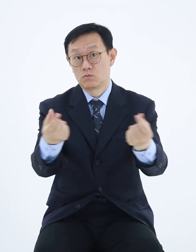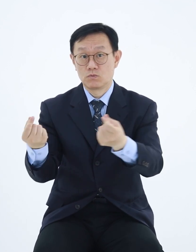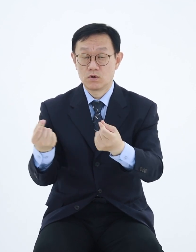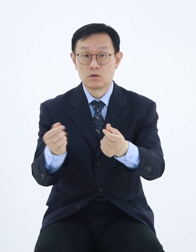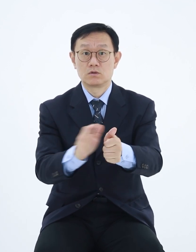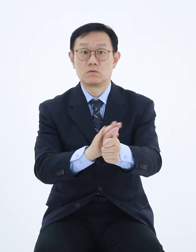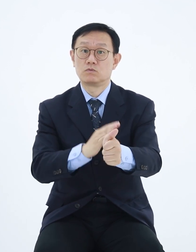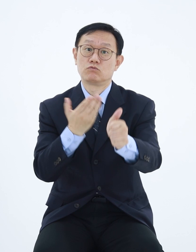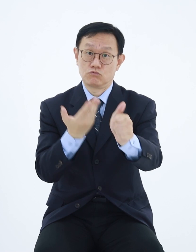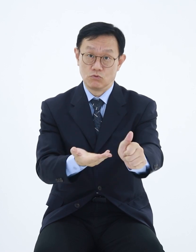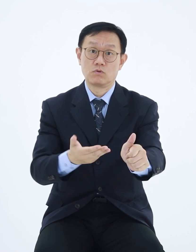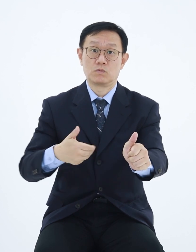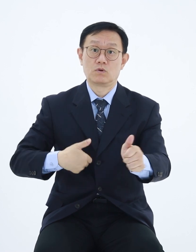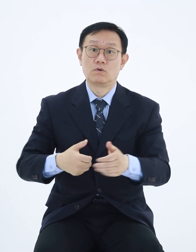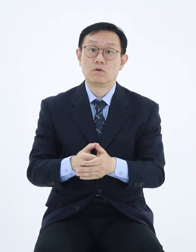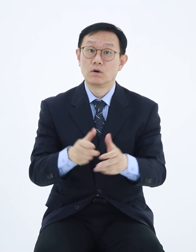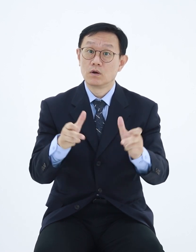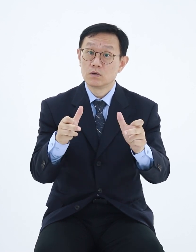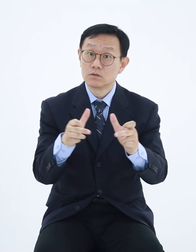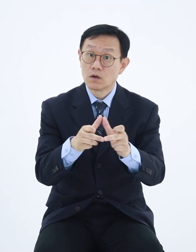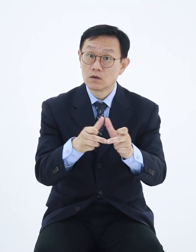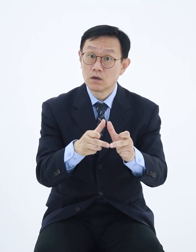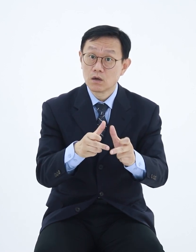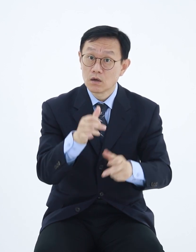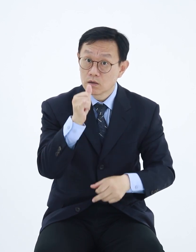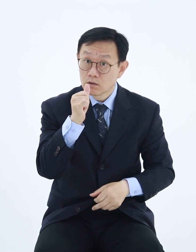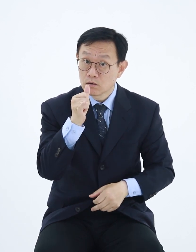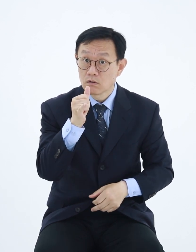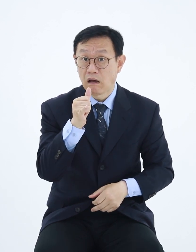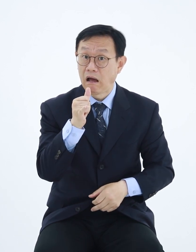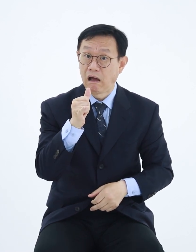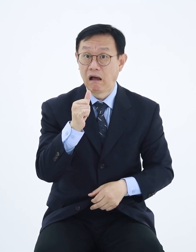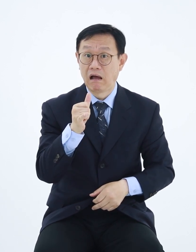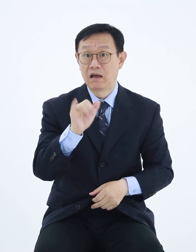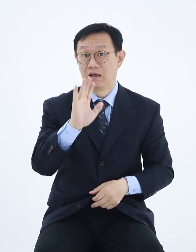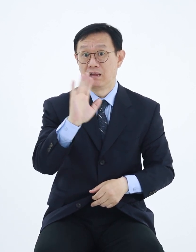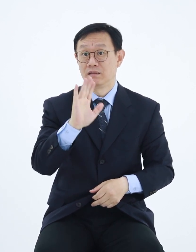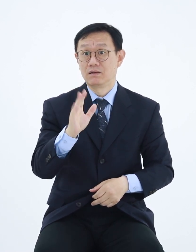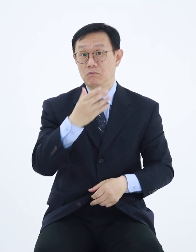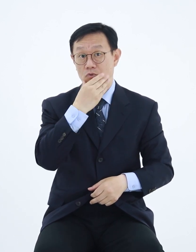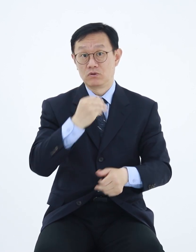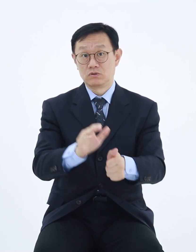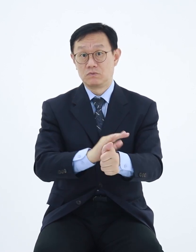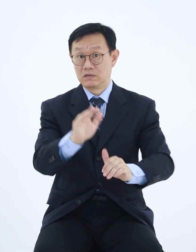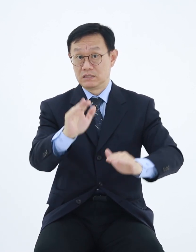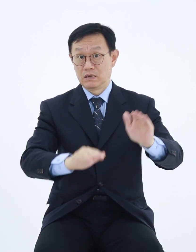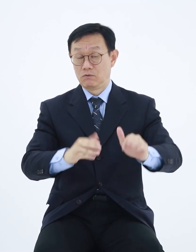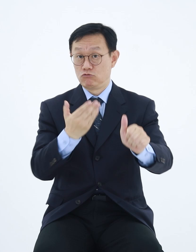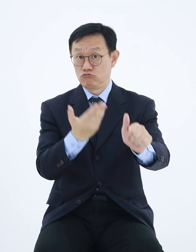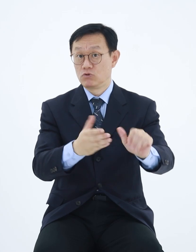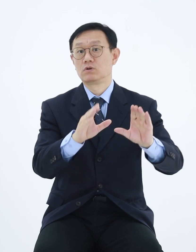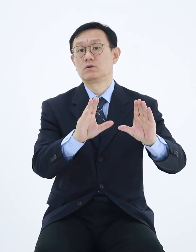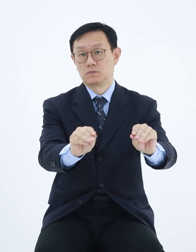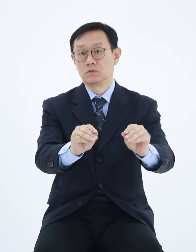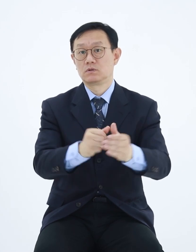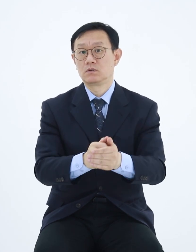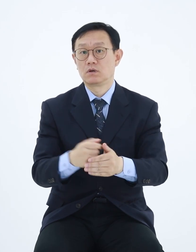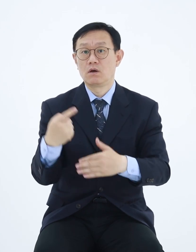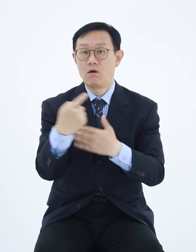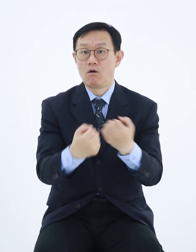합니다. 장애인이라는 이유로 보건관리나 보건 서비스 등에서 차별하는 것을 금지하고 건강보험이나